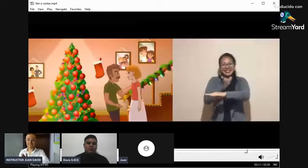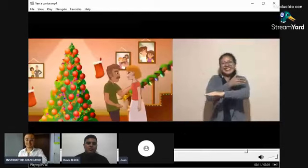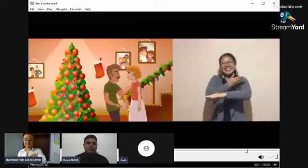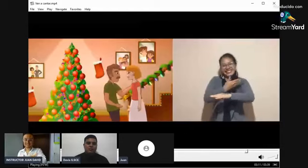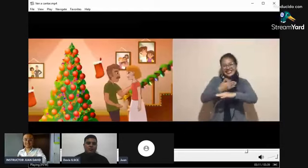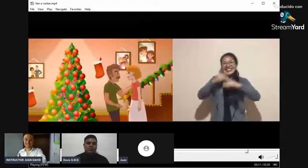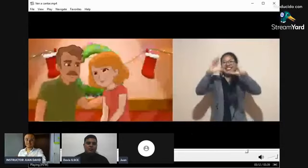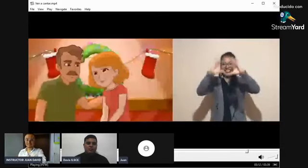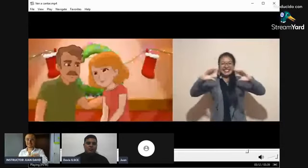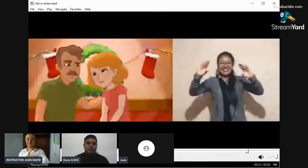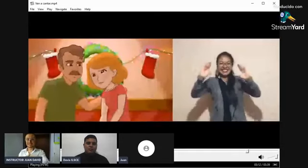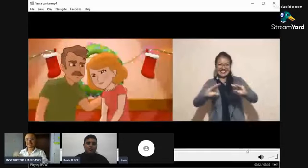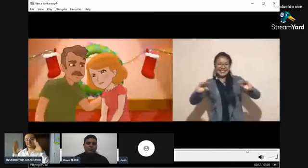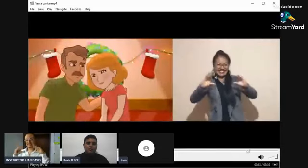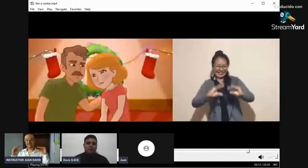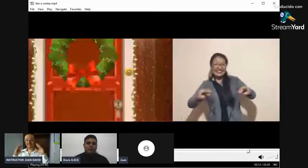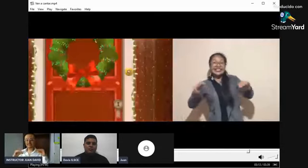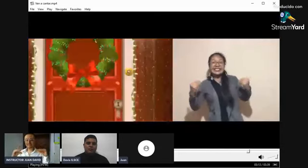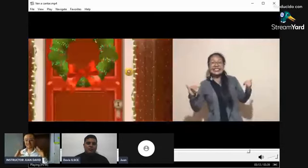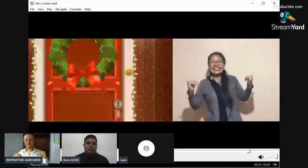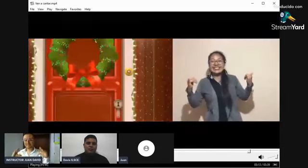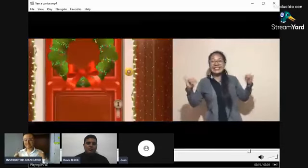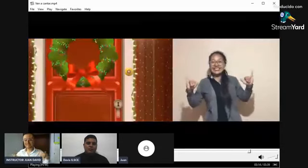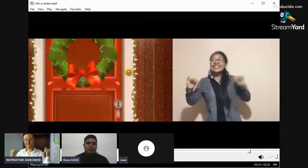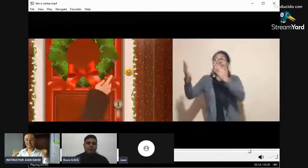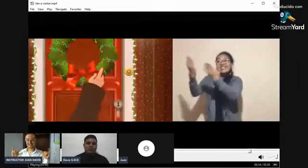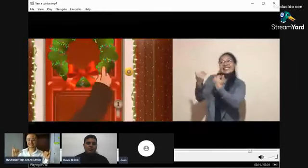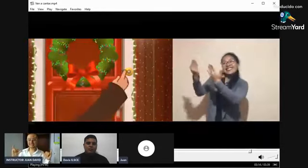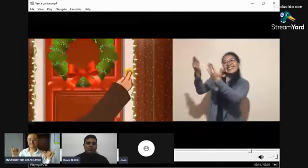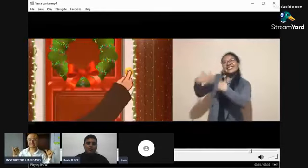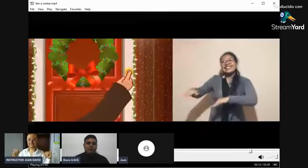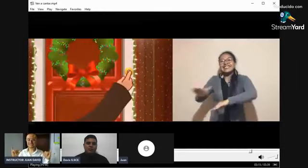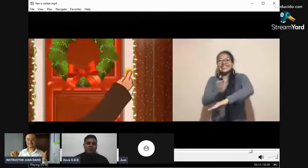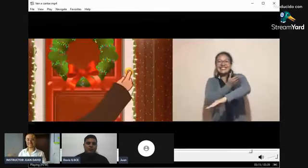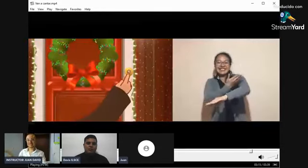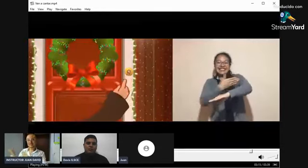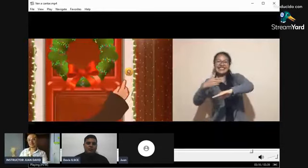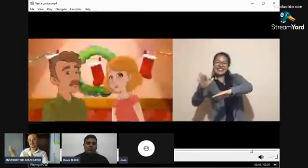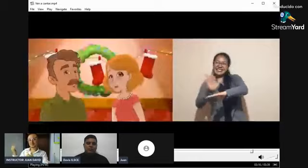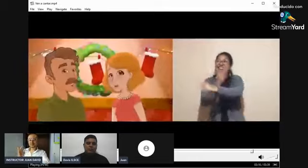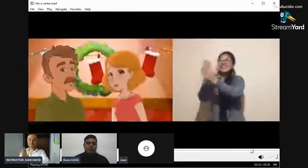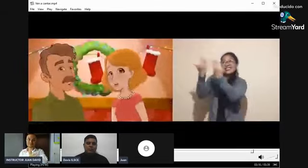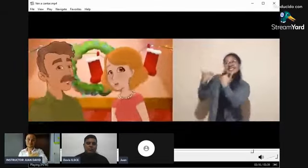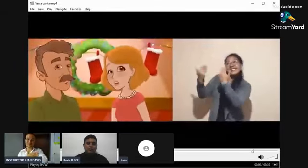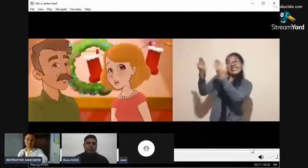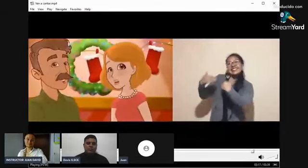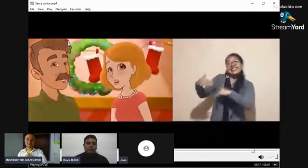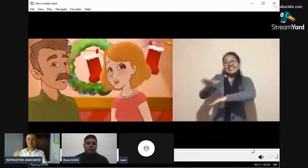Ven a cantar, llegó la Navidad.